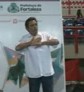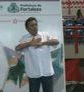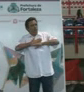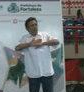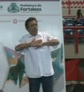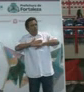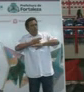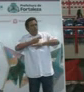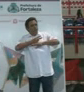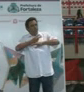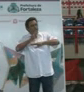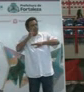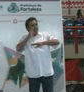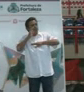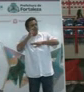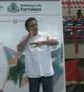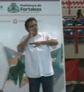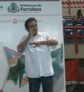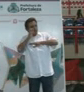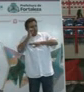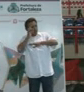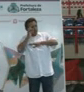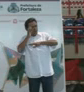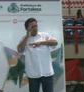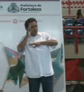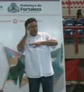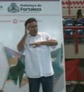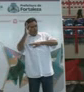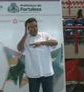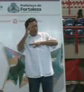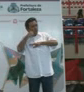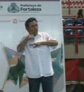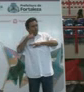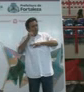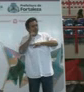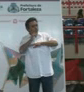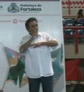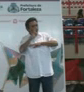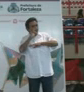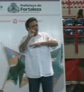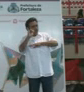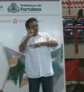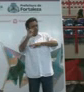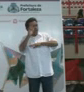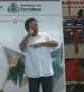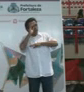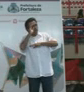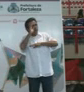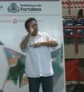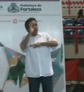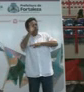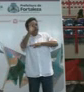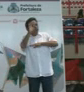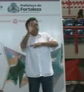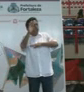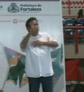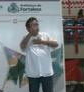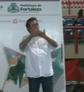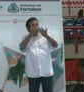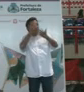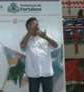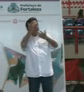pouquinho, fechar os olhos e imaginar o seu sucesso. Imaginar você fazendo uma